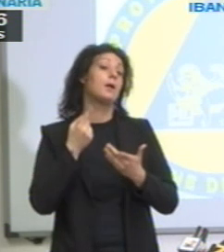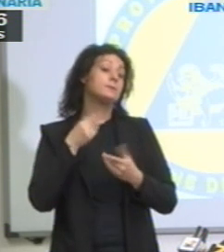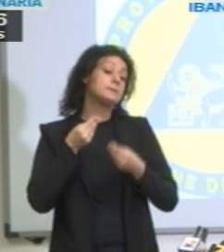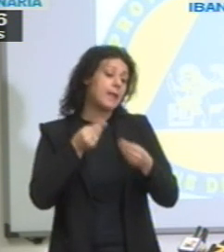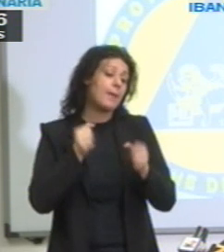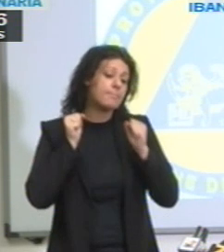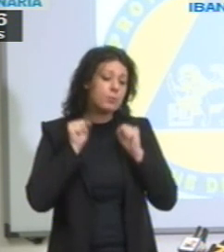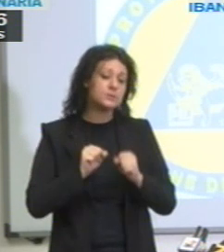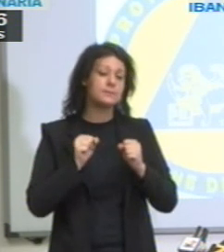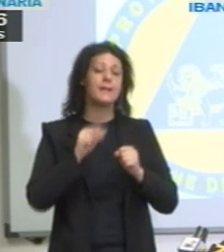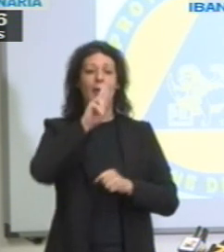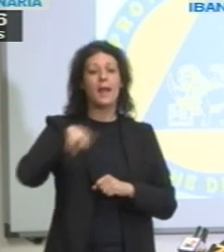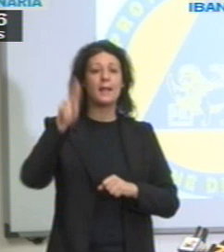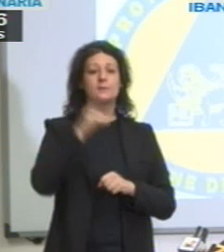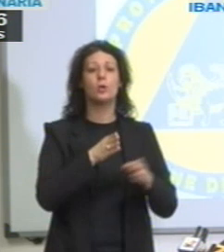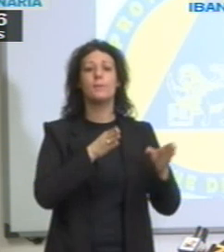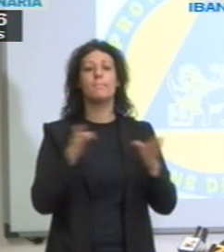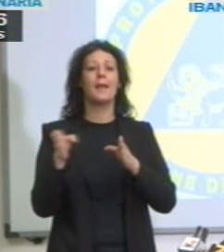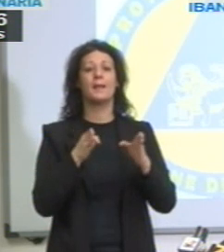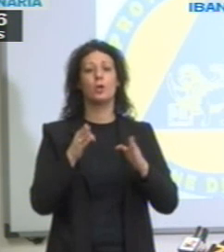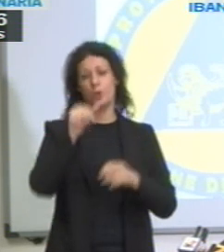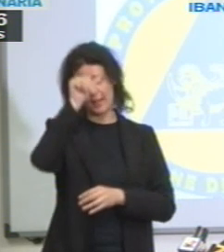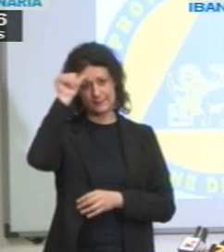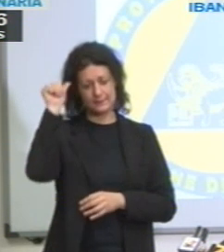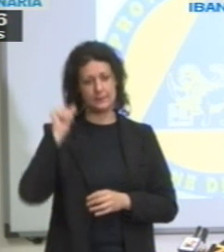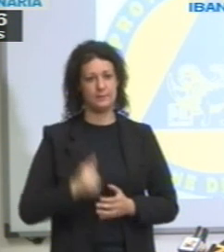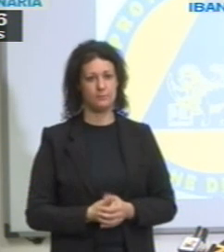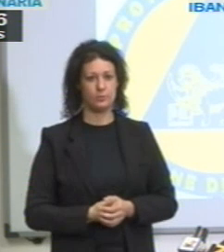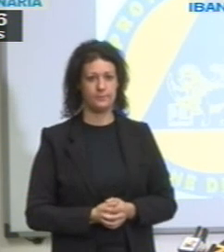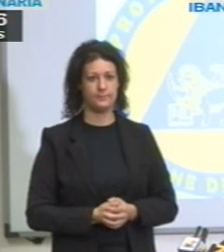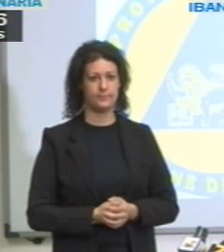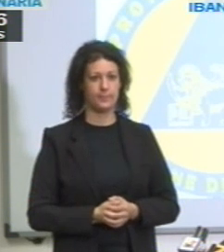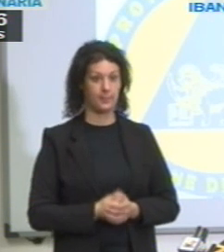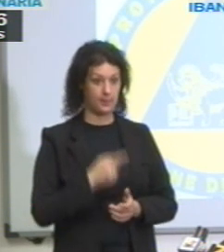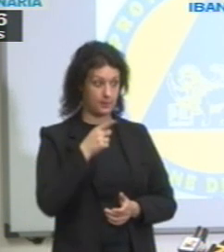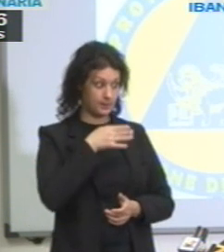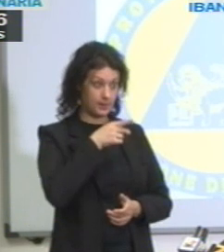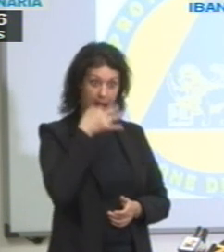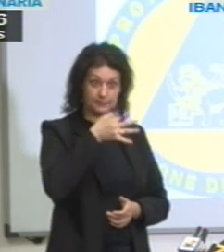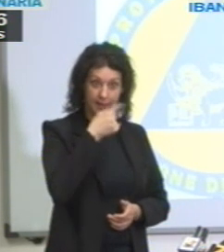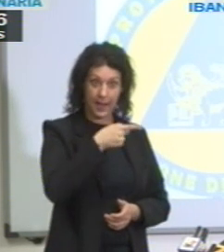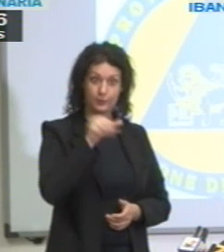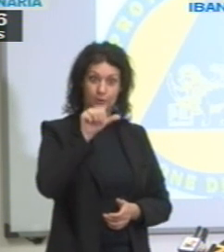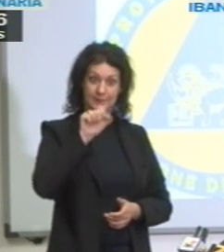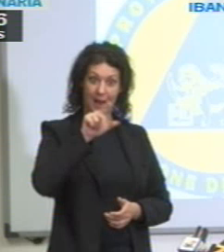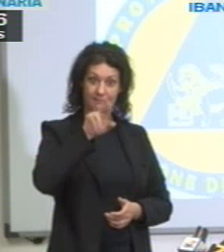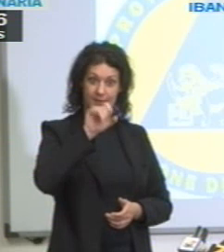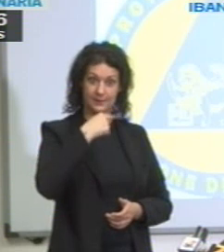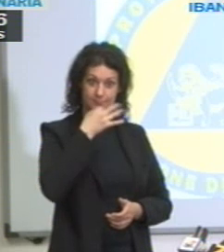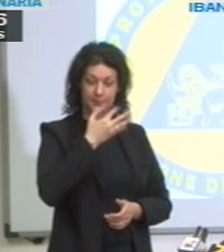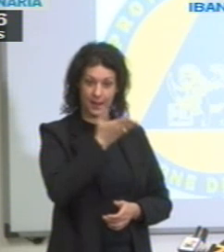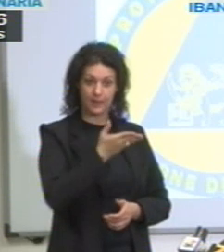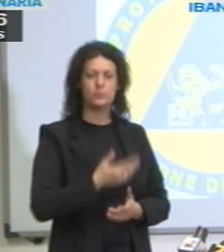estiva. Dopodiché, ovviamente, vorrei ricordare l'ha che... L'ha spiegata bene a Salvini questa ipotesi. Sì, sì, ma